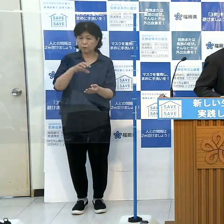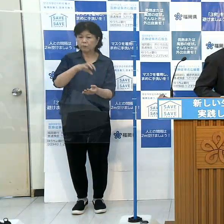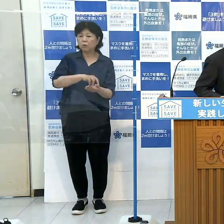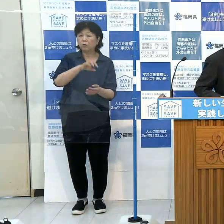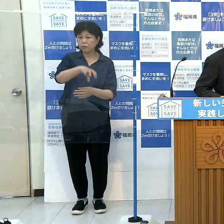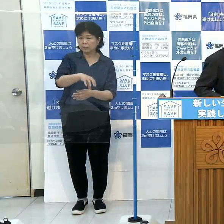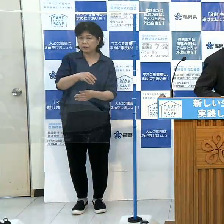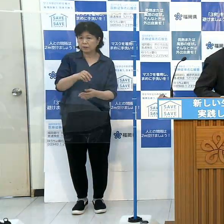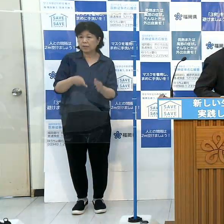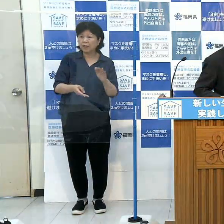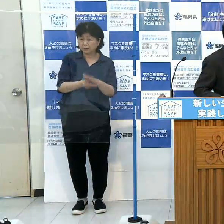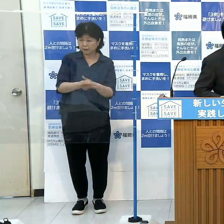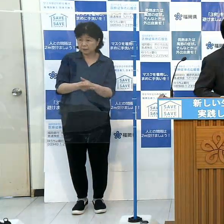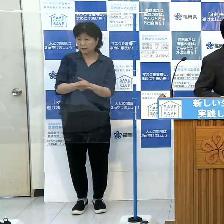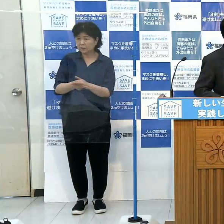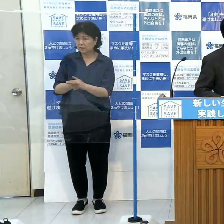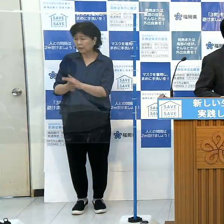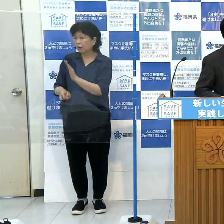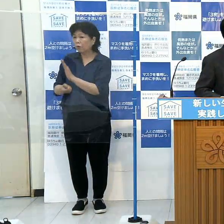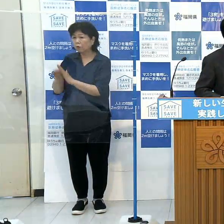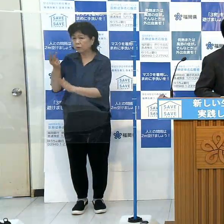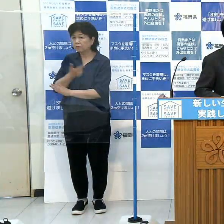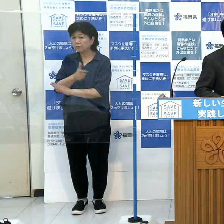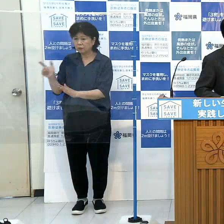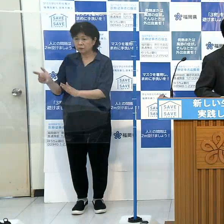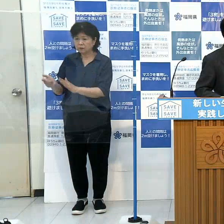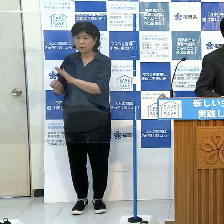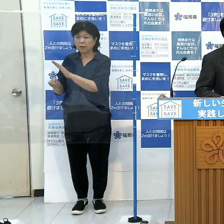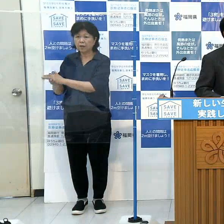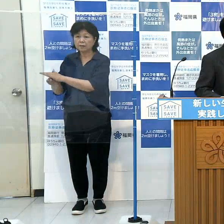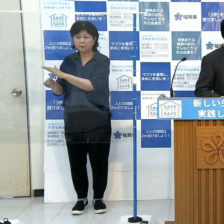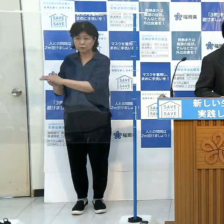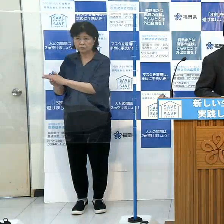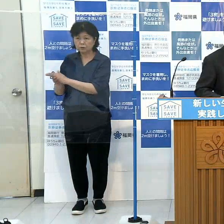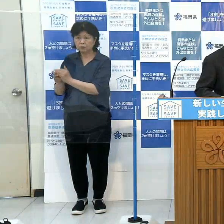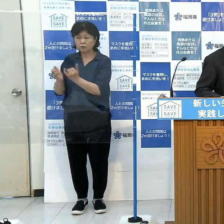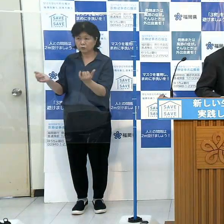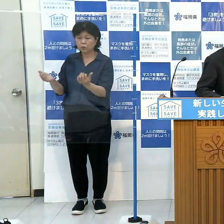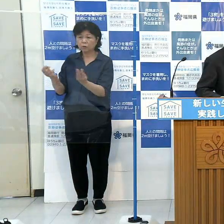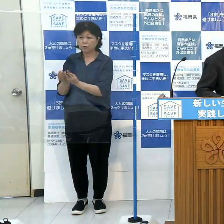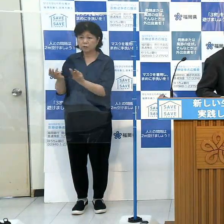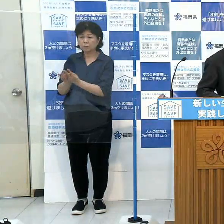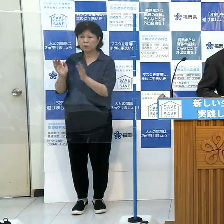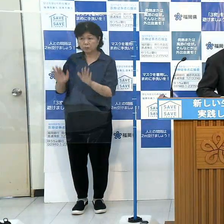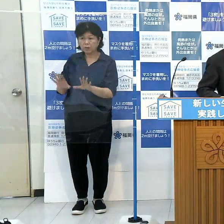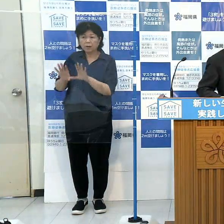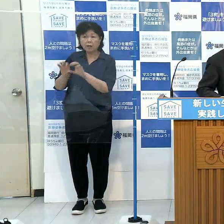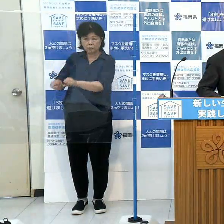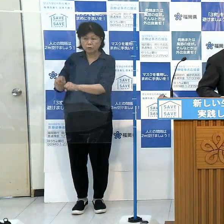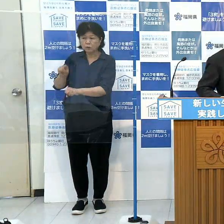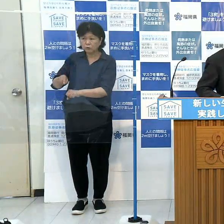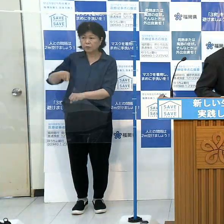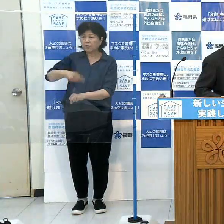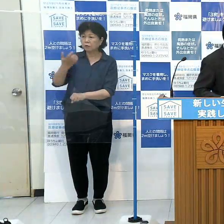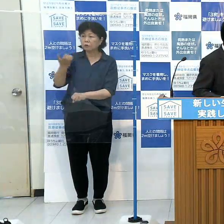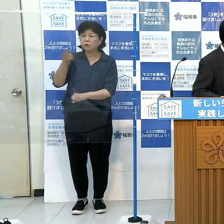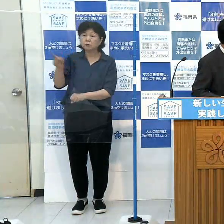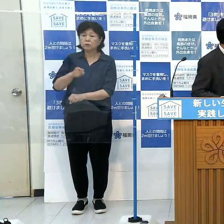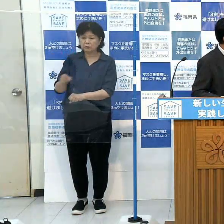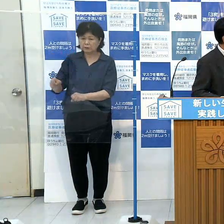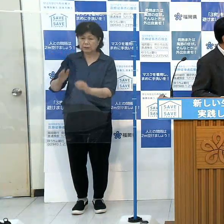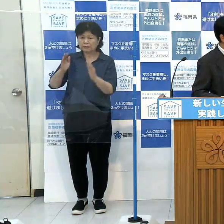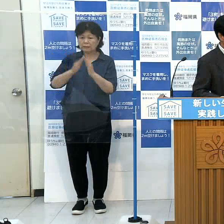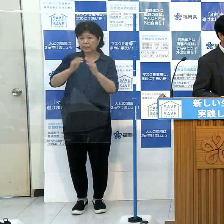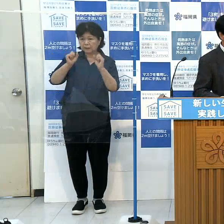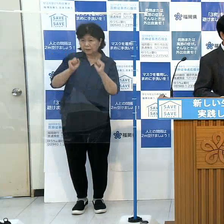られ、民間の近く療養施設、今ホテル一つを確保しているところでございますが、そこに119名、自宅